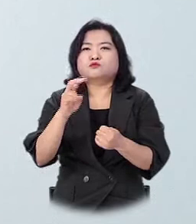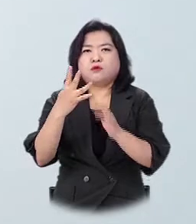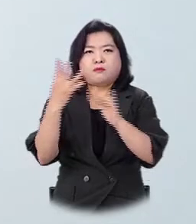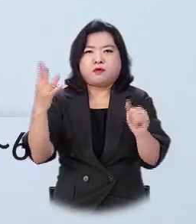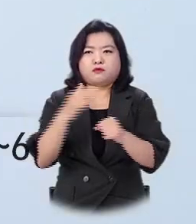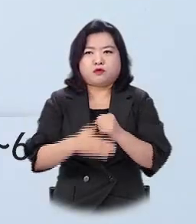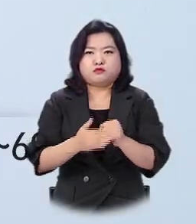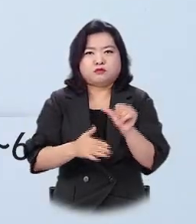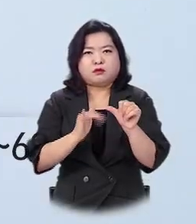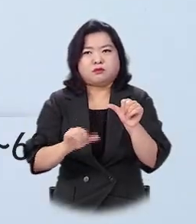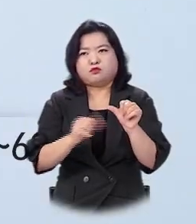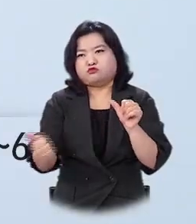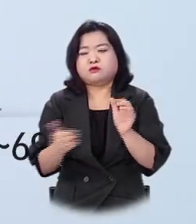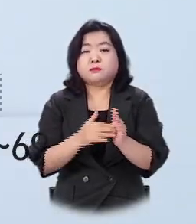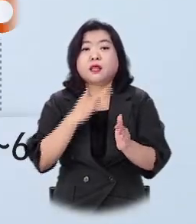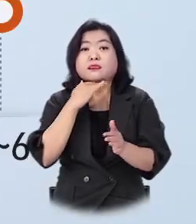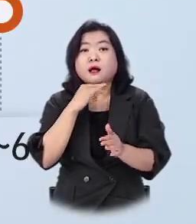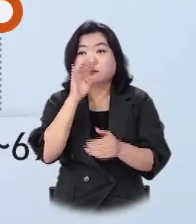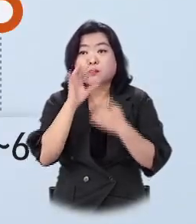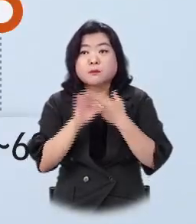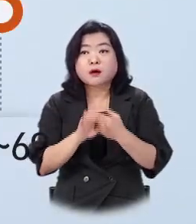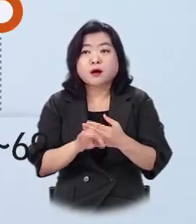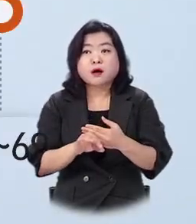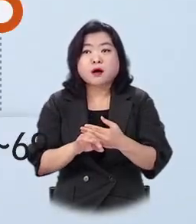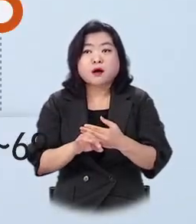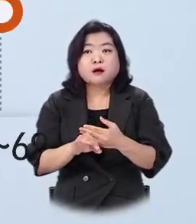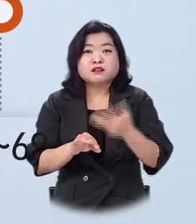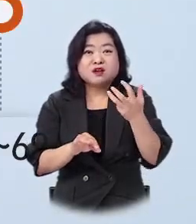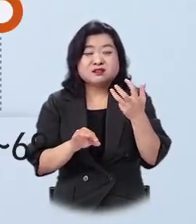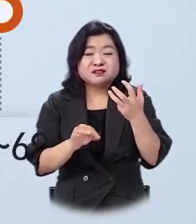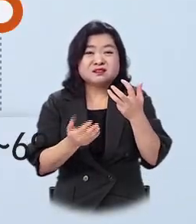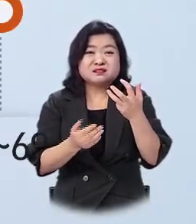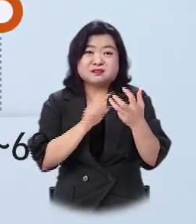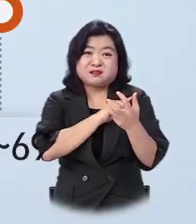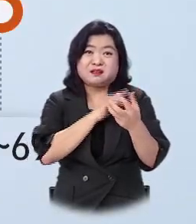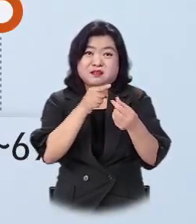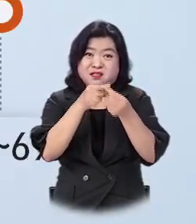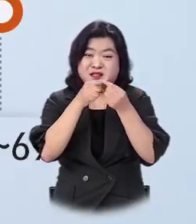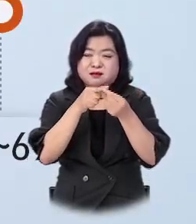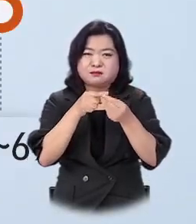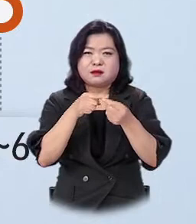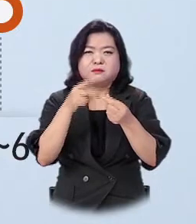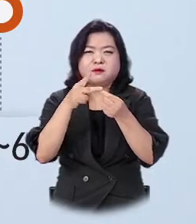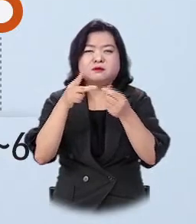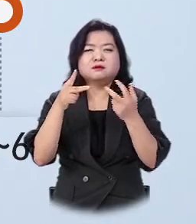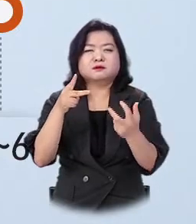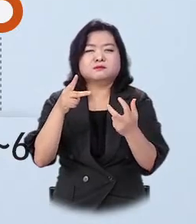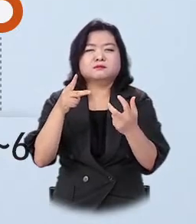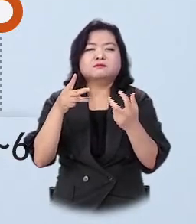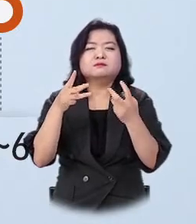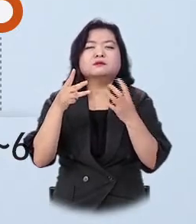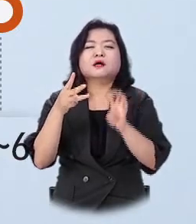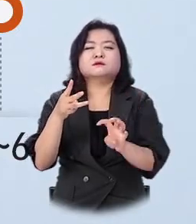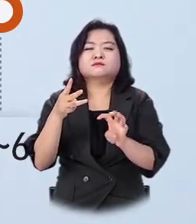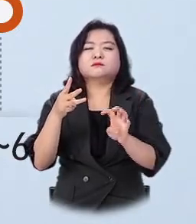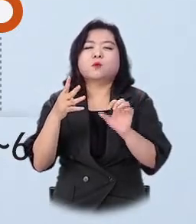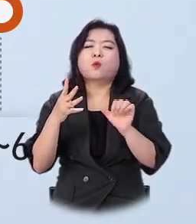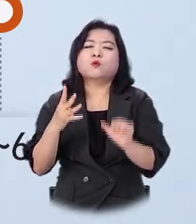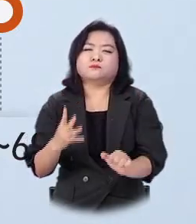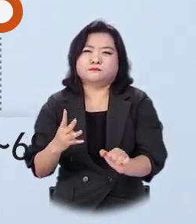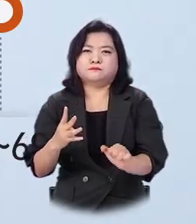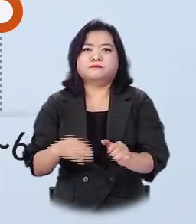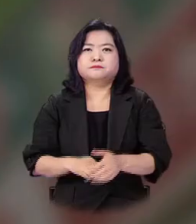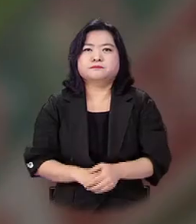잃었습니다. 연령대별로는 80살 이상이 가장 많았고 그 다음은 70대와 40대, 50대